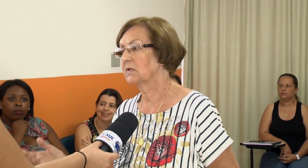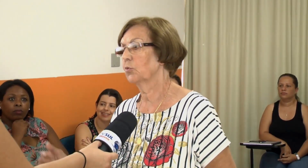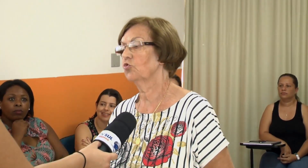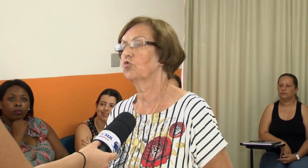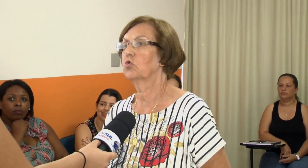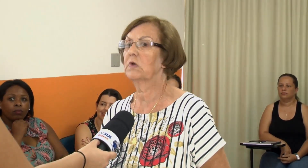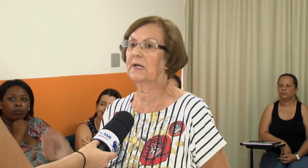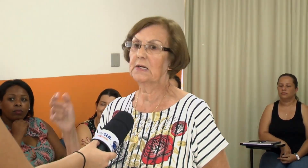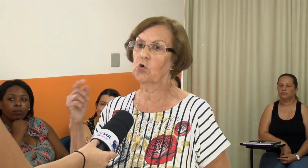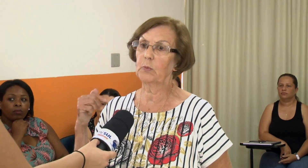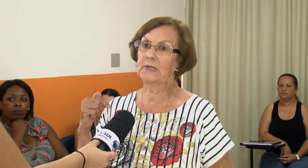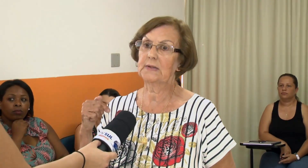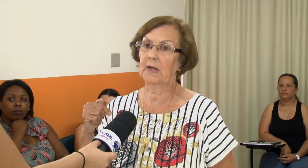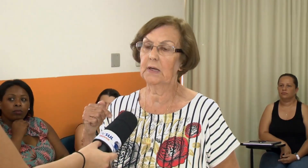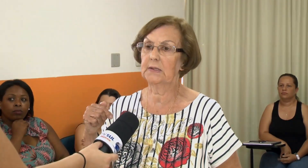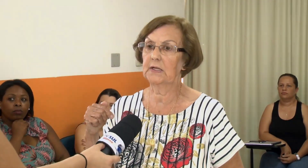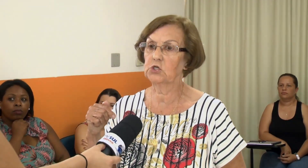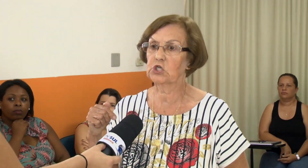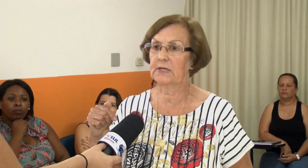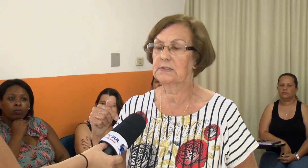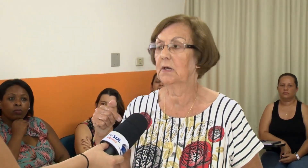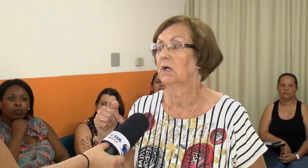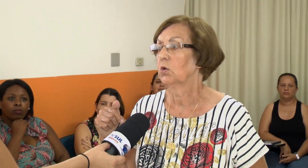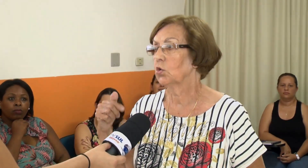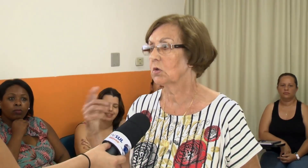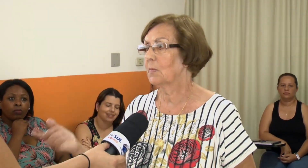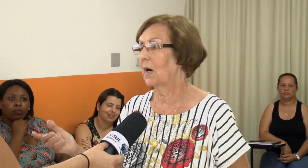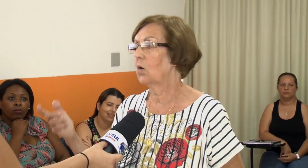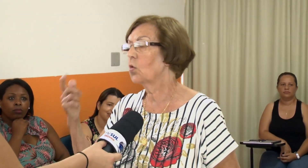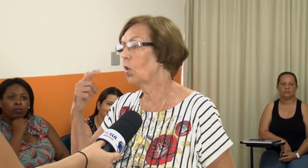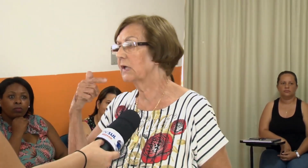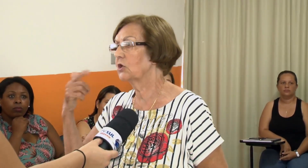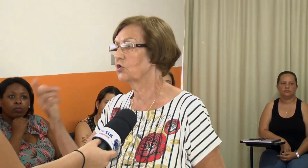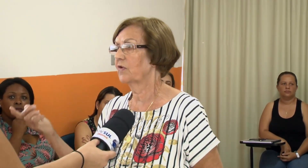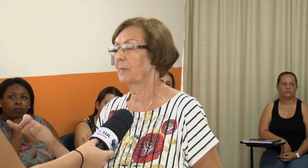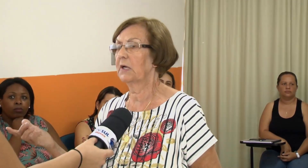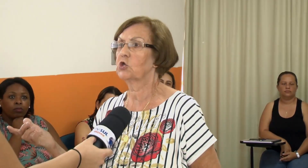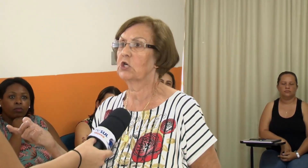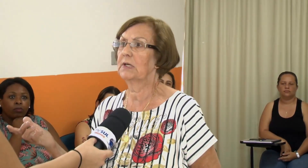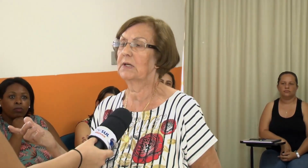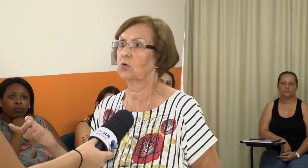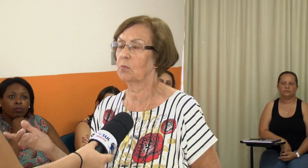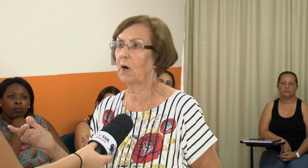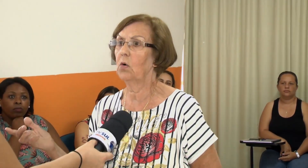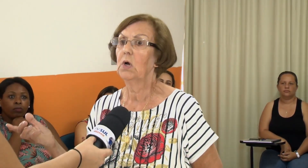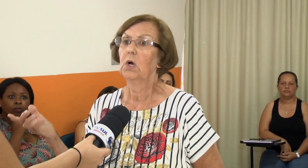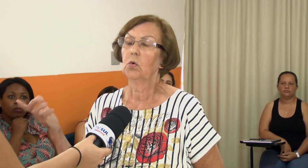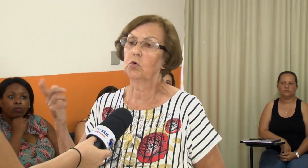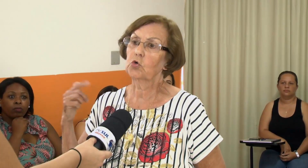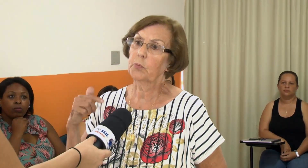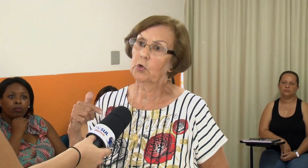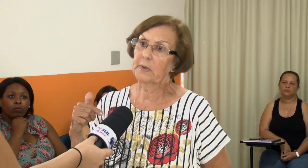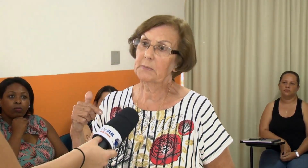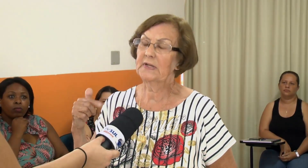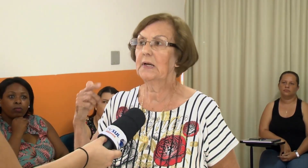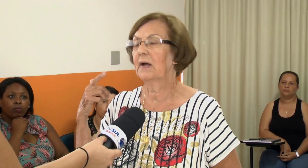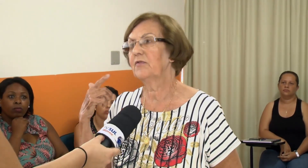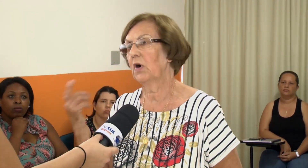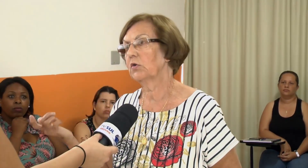para o surdo. E ele, como ele tem a inteligência normal, cognitivamente ele é normal, o único problema dele é a falta